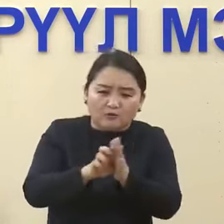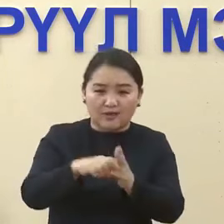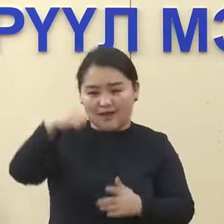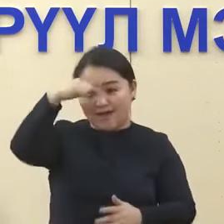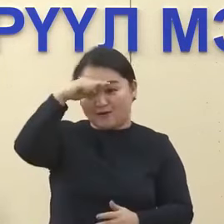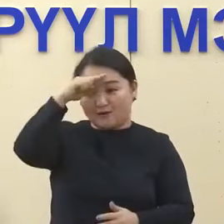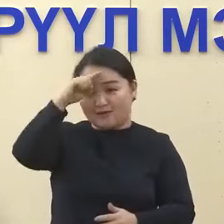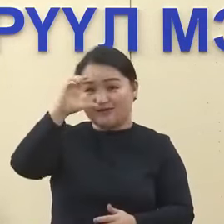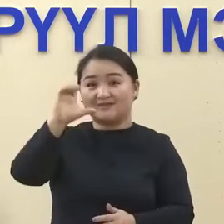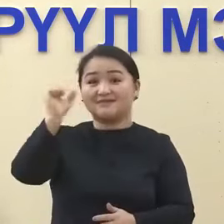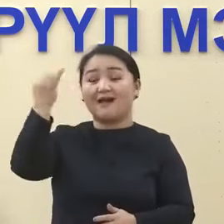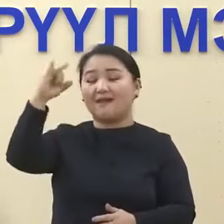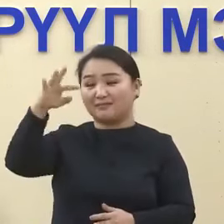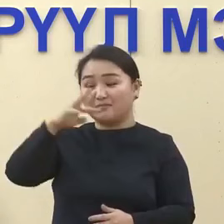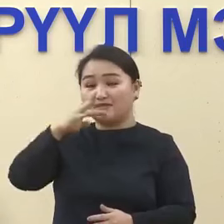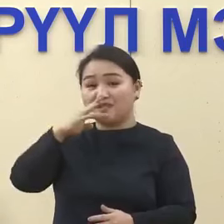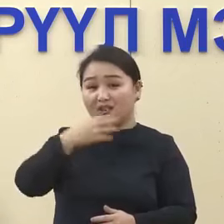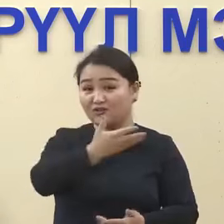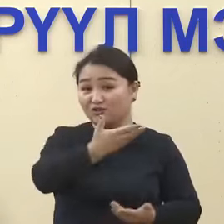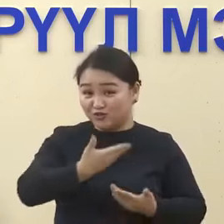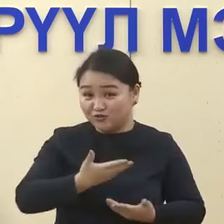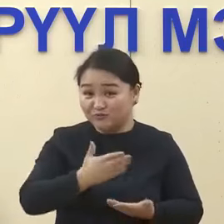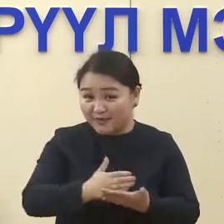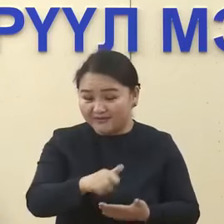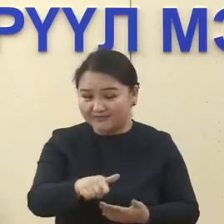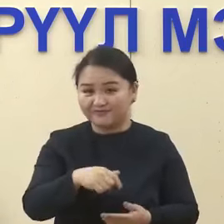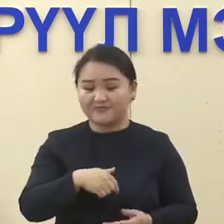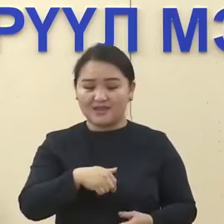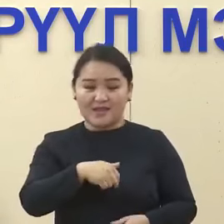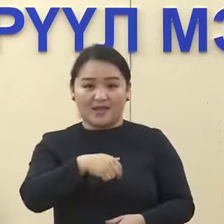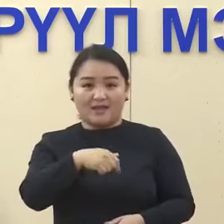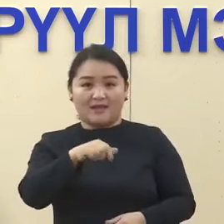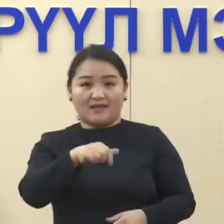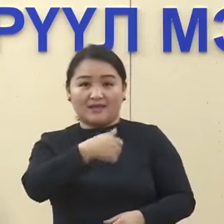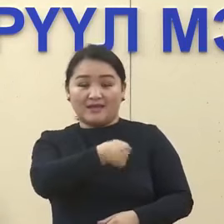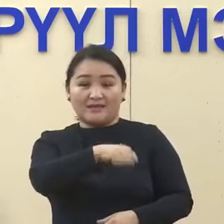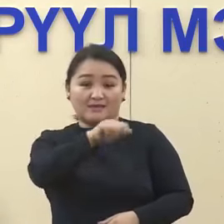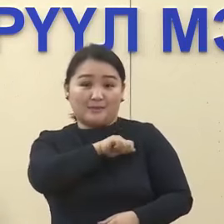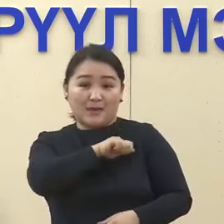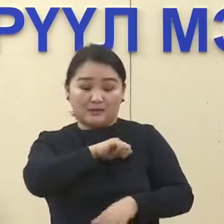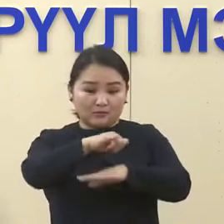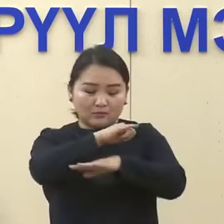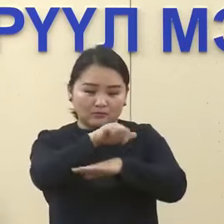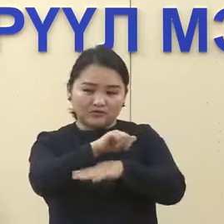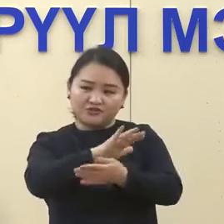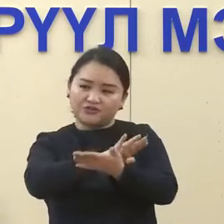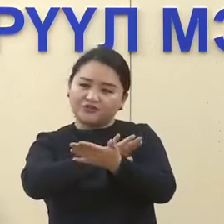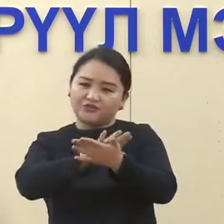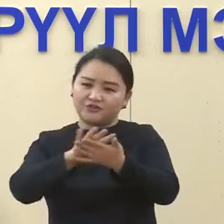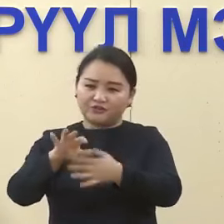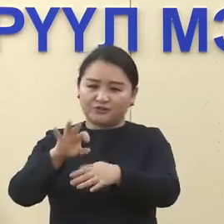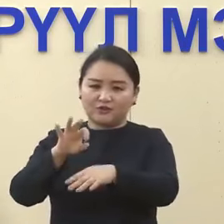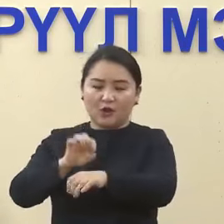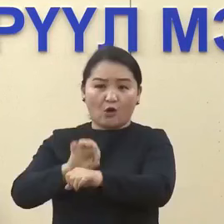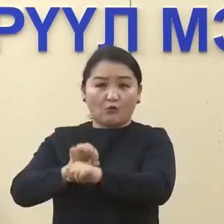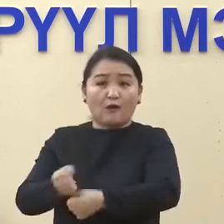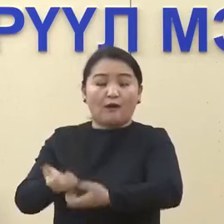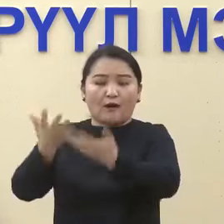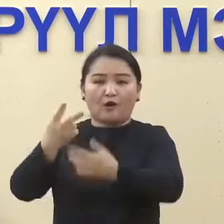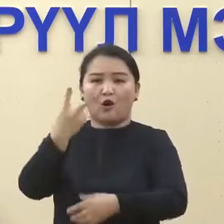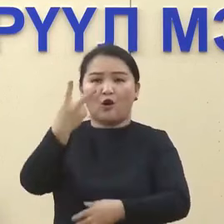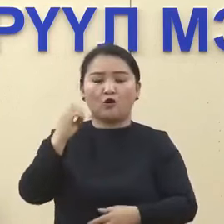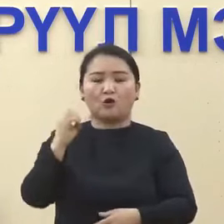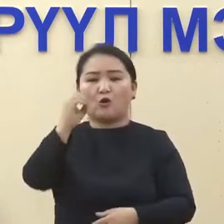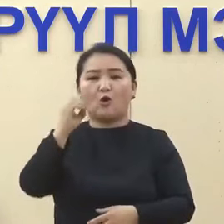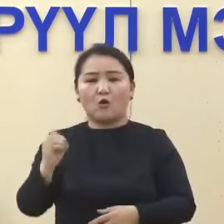сайд мэдгдсэн байна. За Испани улсад 3-р сарын 25-ны өдөр шинэ халдварын тохиолдол 20% хувиар нэмэгдэж,